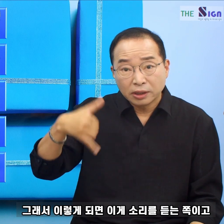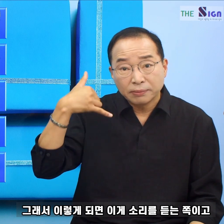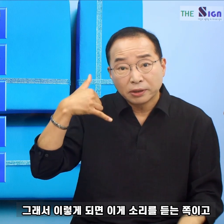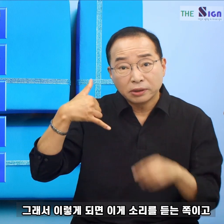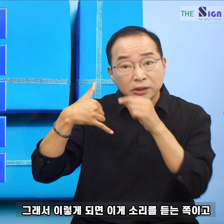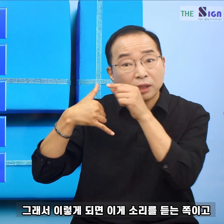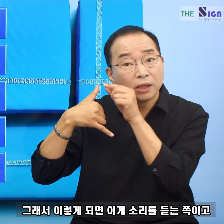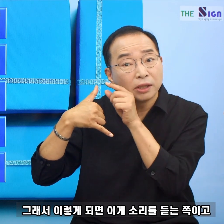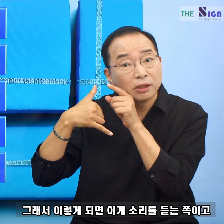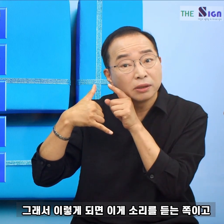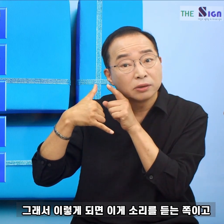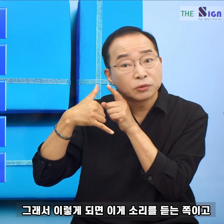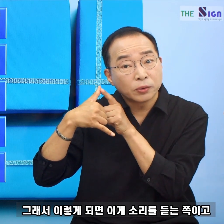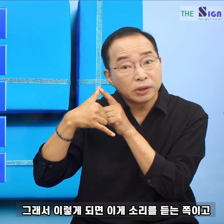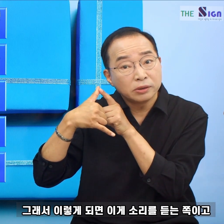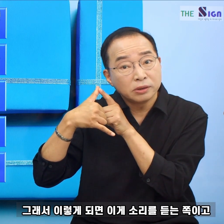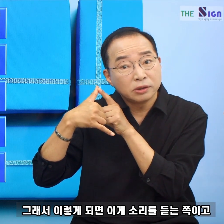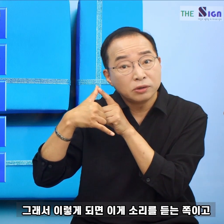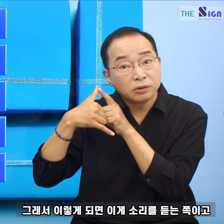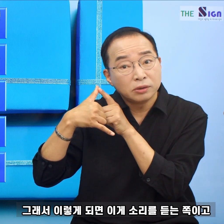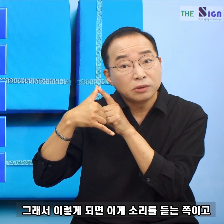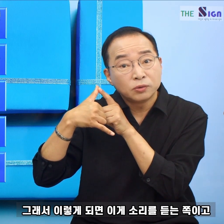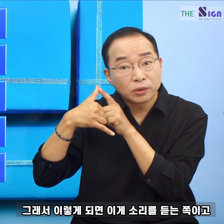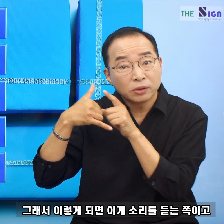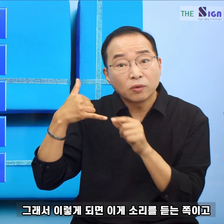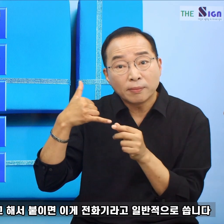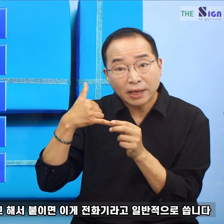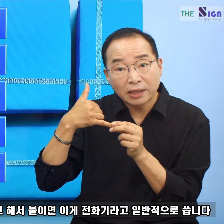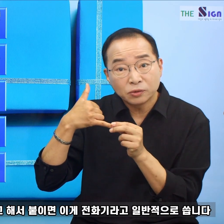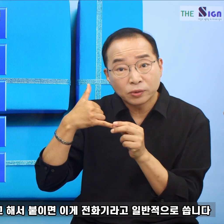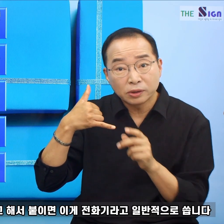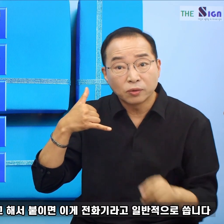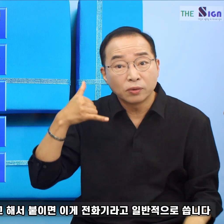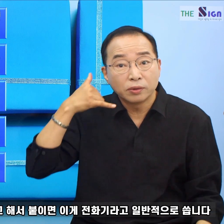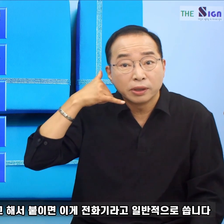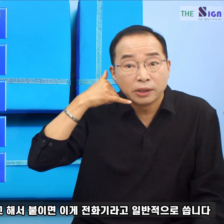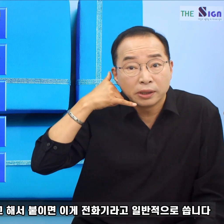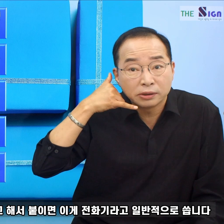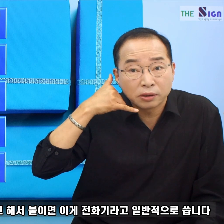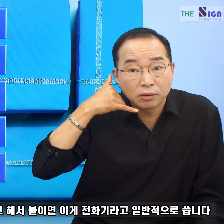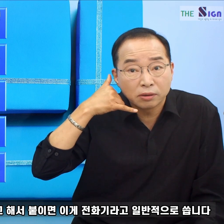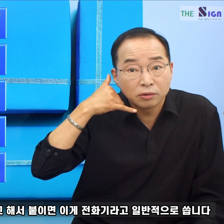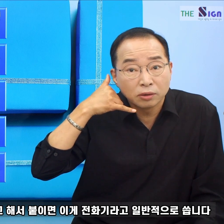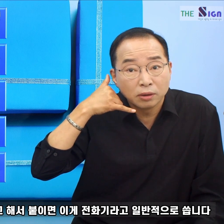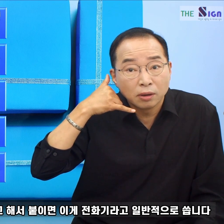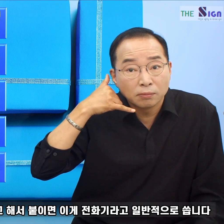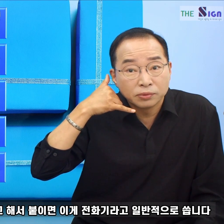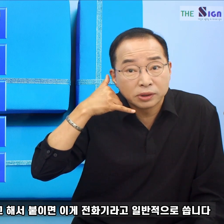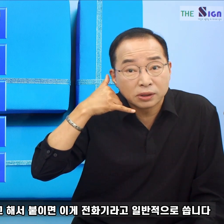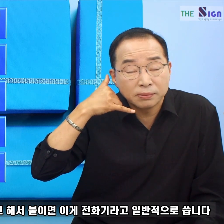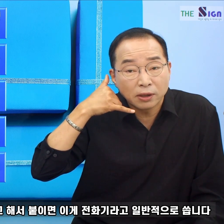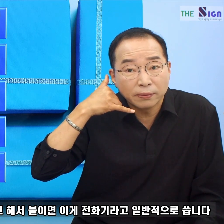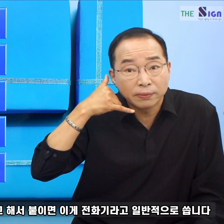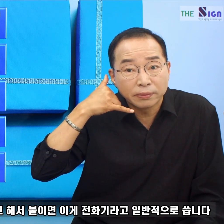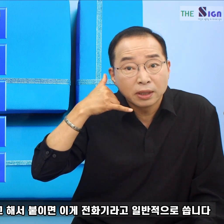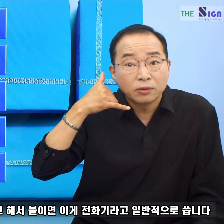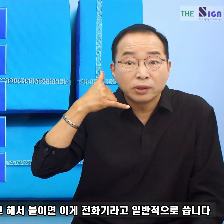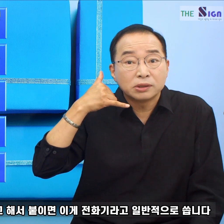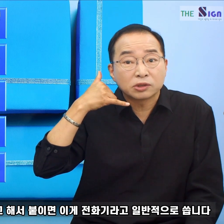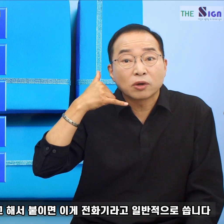되면은 이게 소리를 듣는 쪽이고 말하는 쪽이고 해서 붙이면 이게 이제